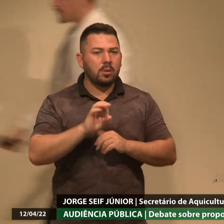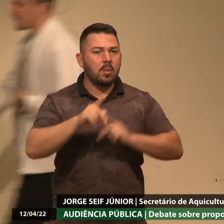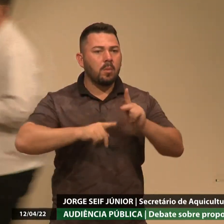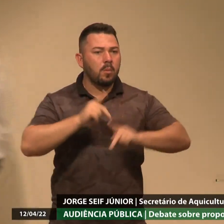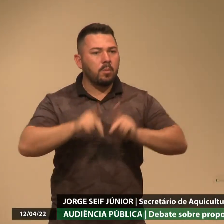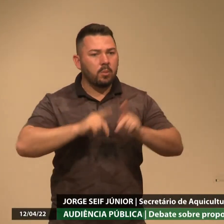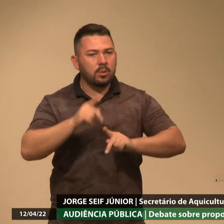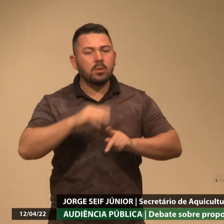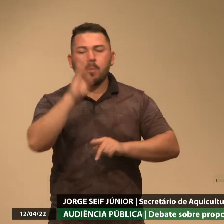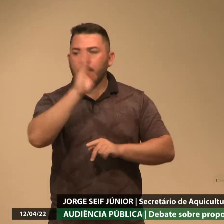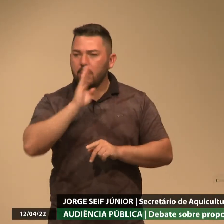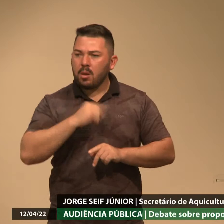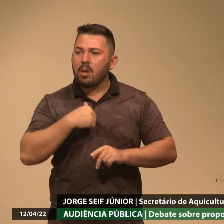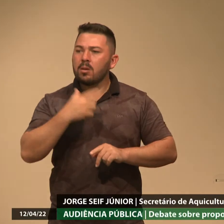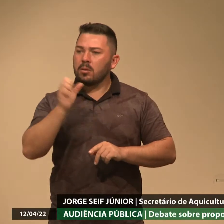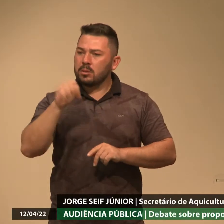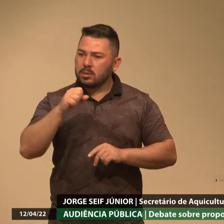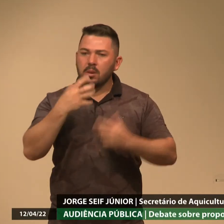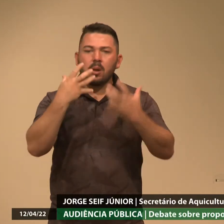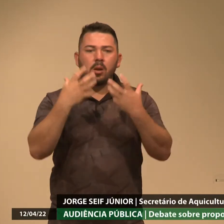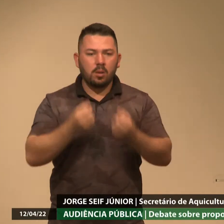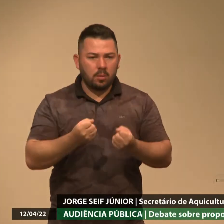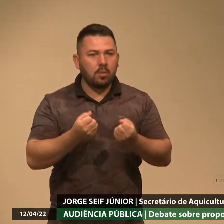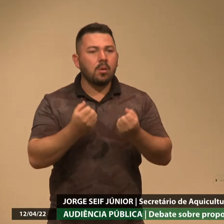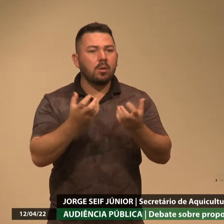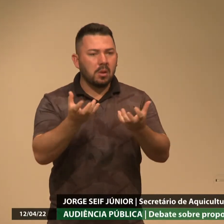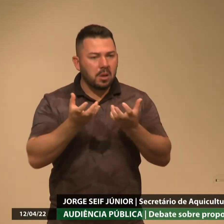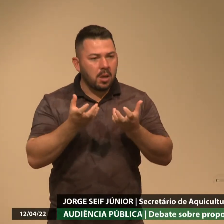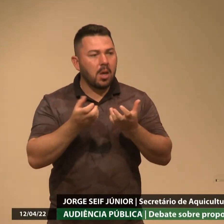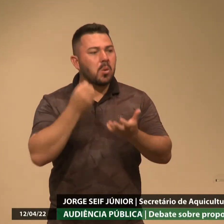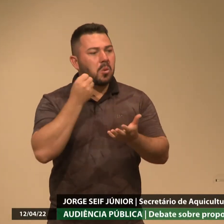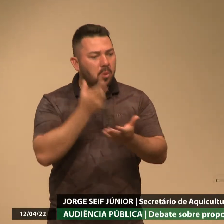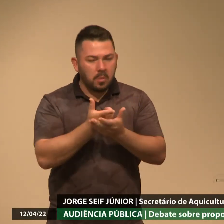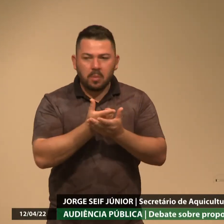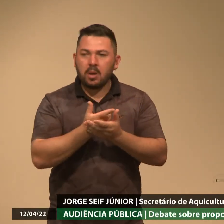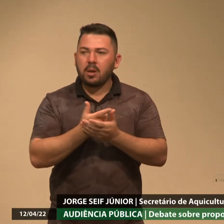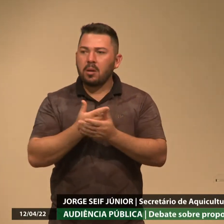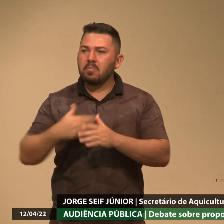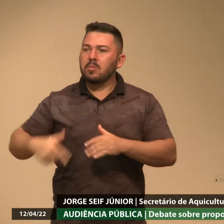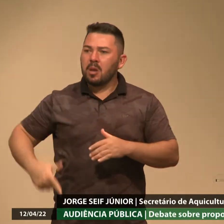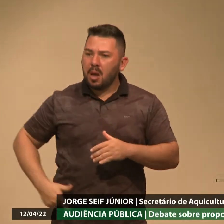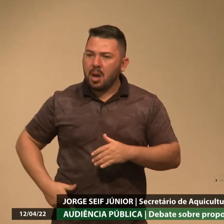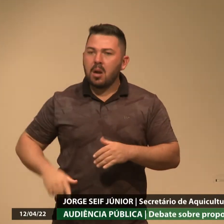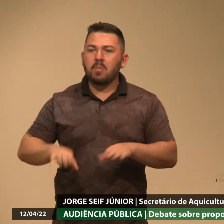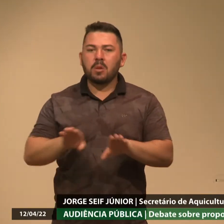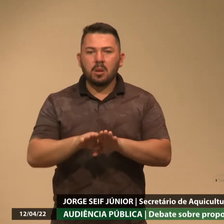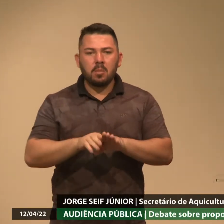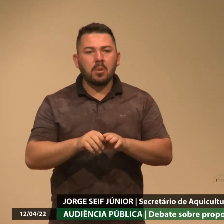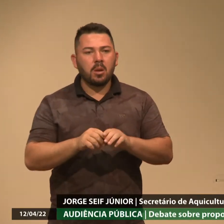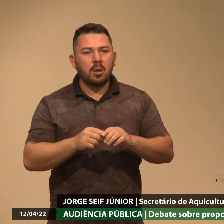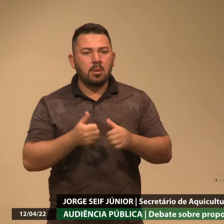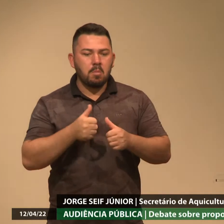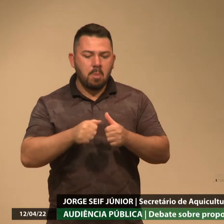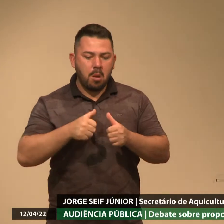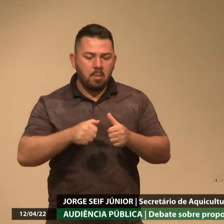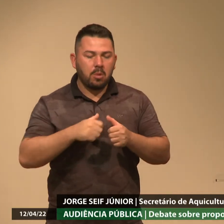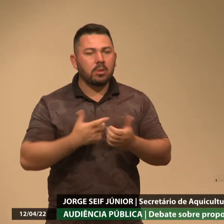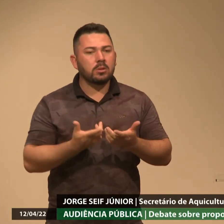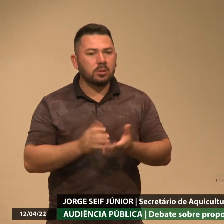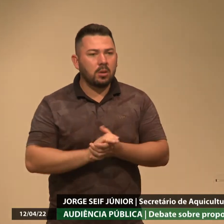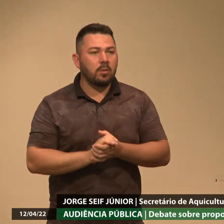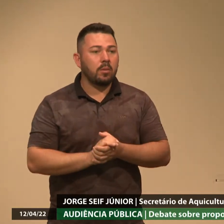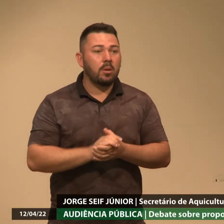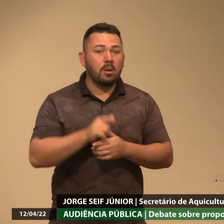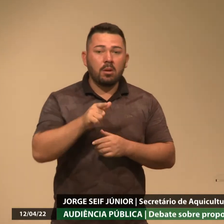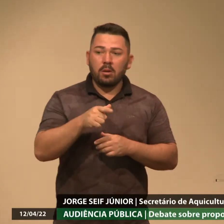disse o seguinte Sim eu quero poder comprar armas e munições e esse referendo foi